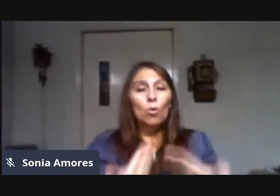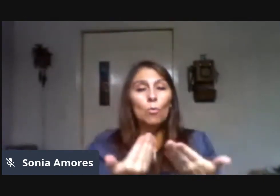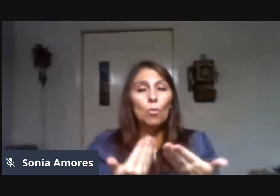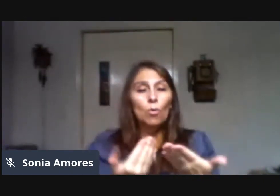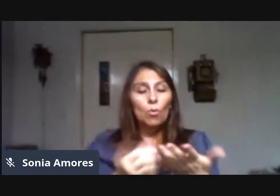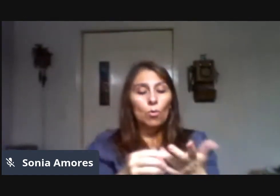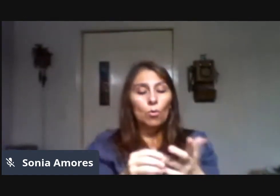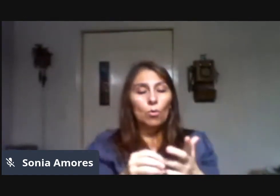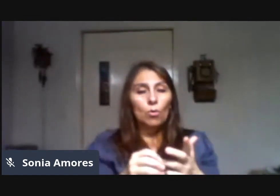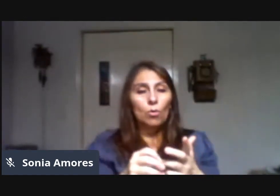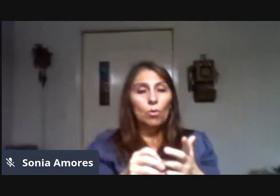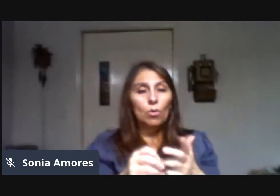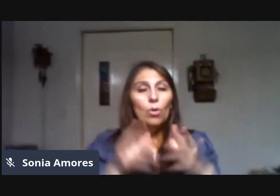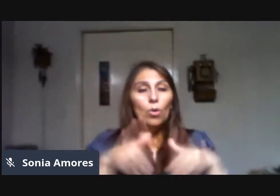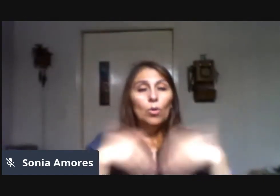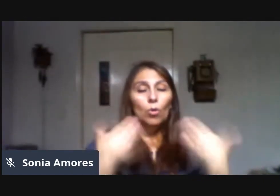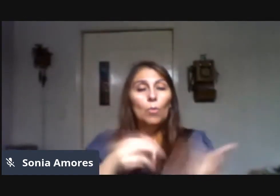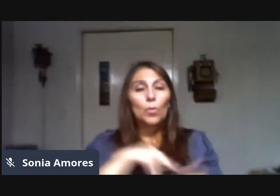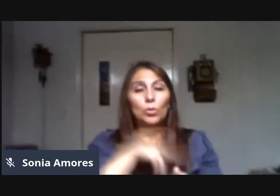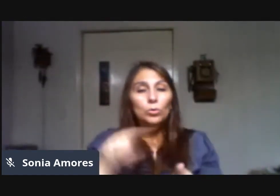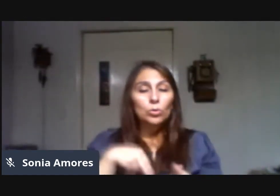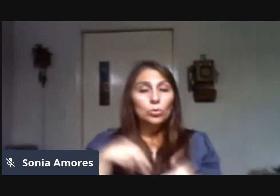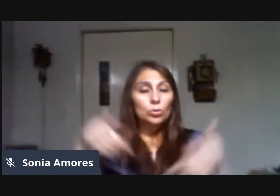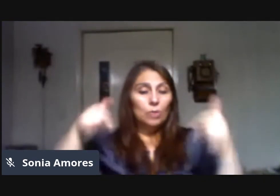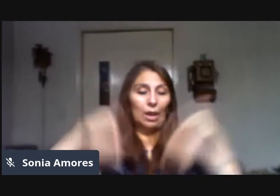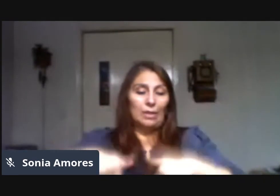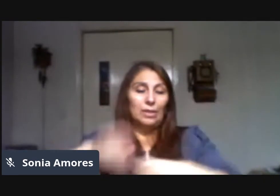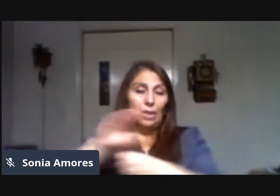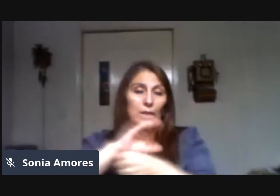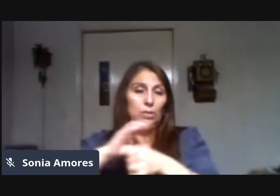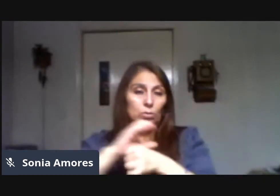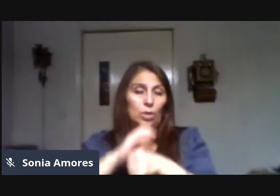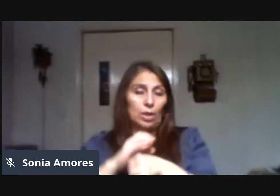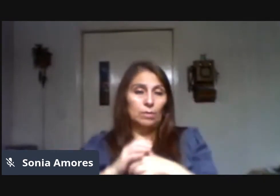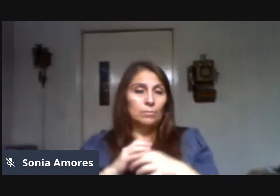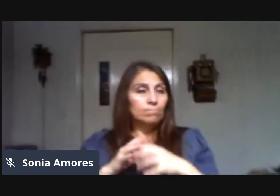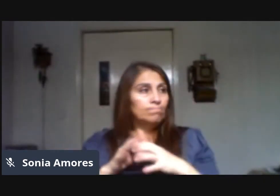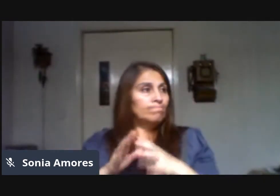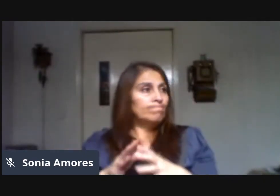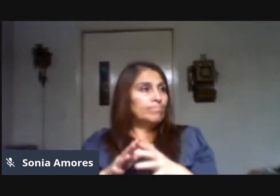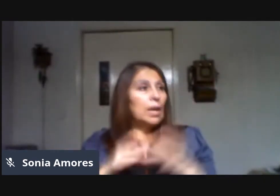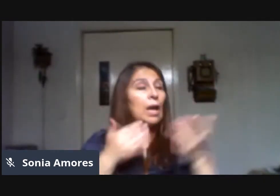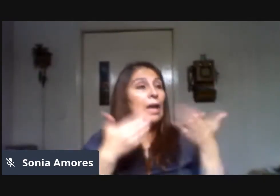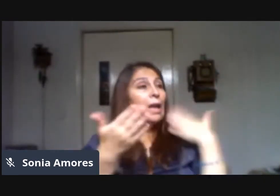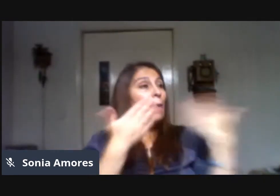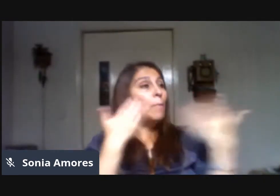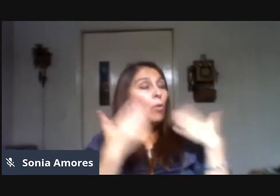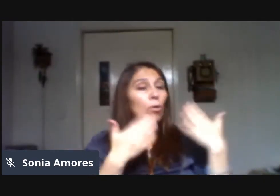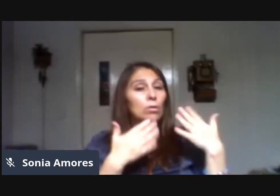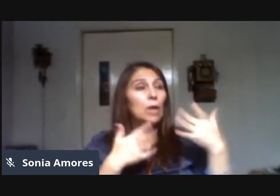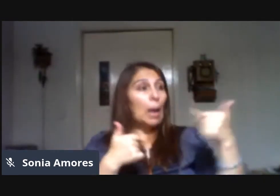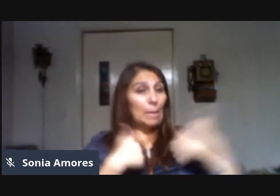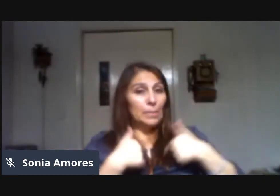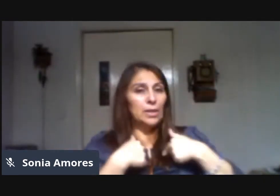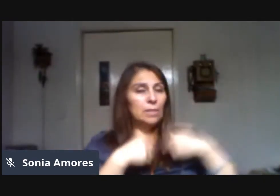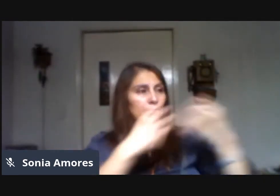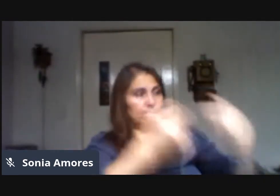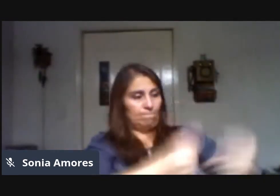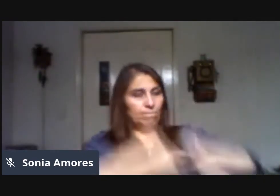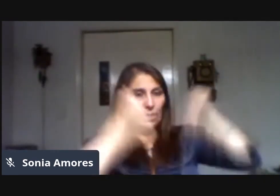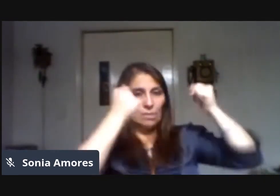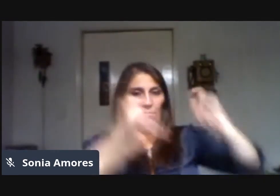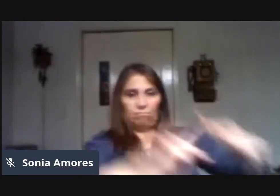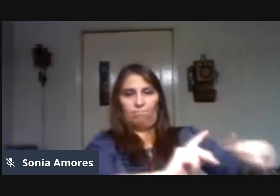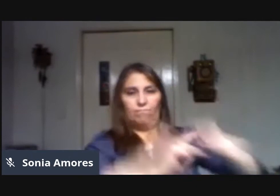que están en la ciudad desarraigados, porque es que fuimos expulsados de nuestros campos por la guerra.